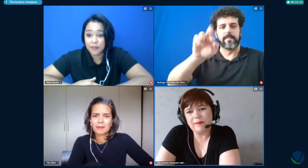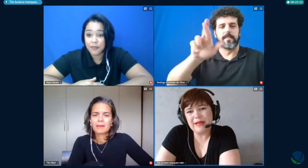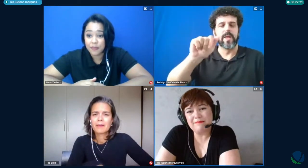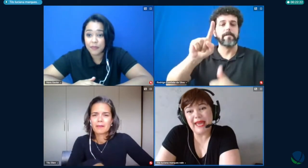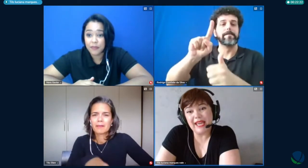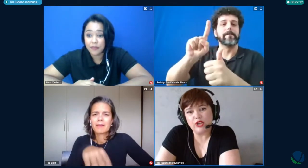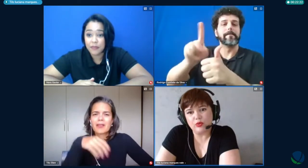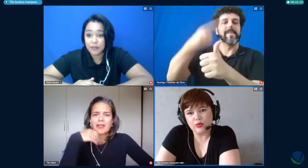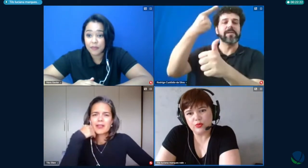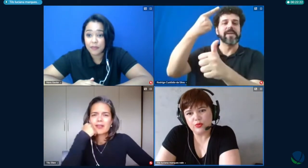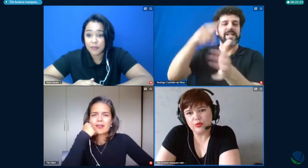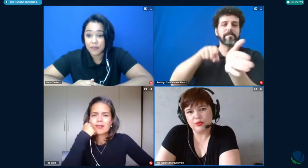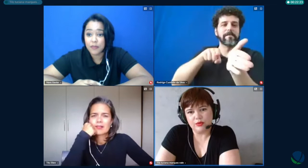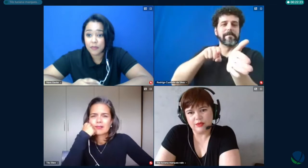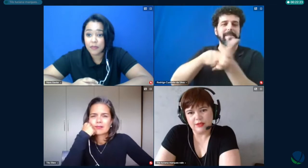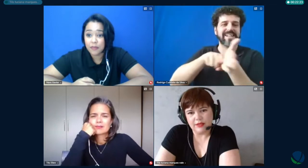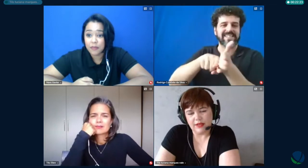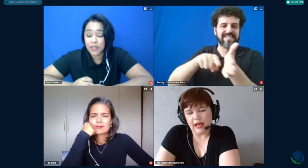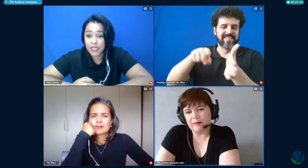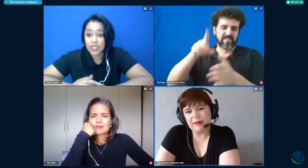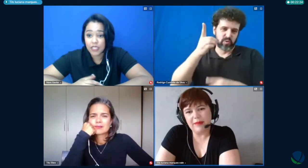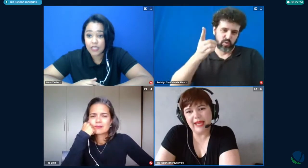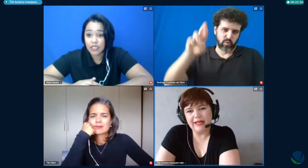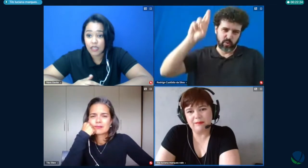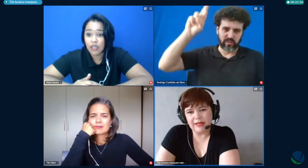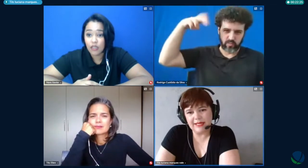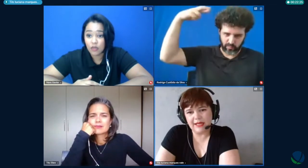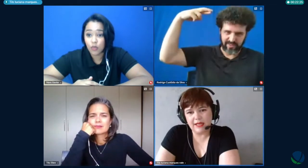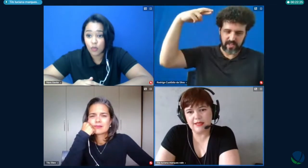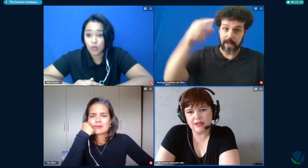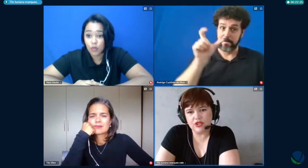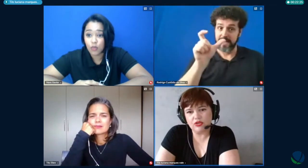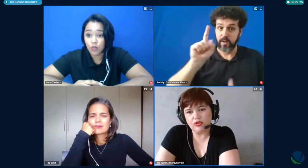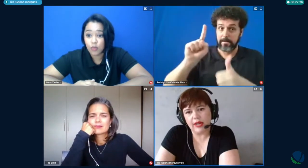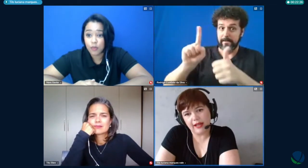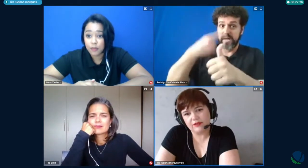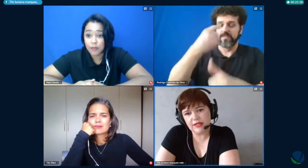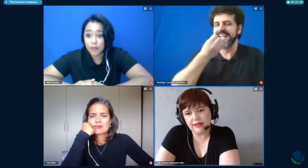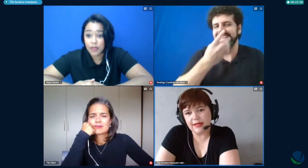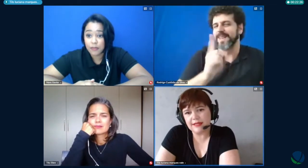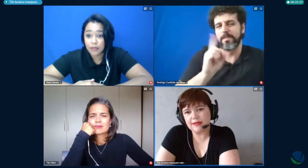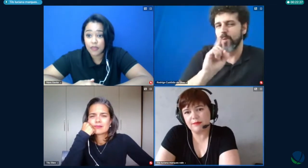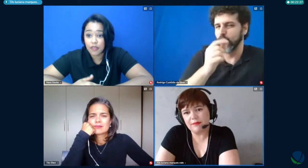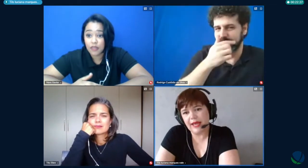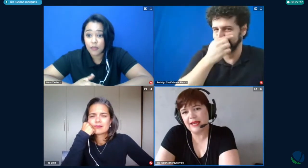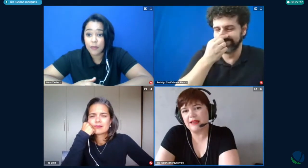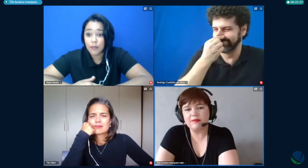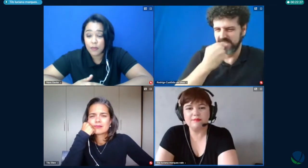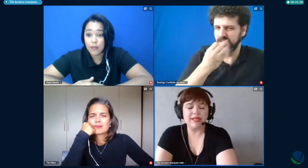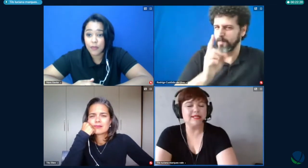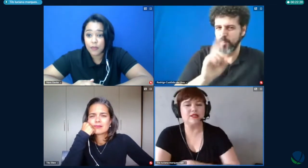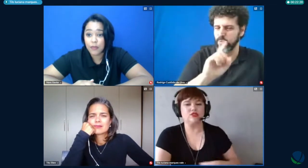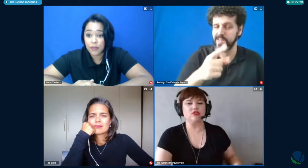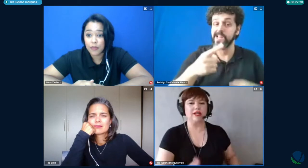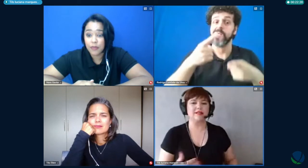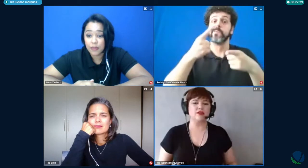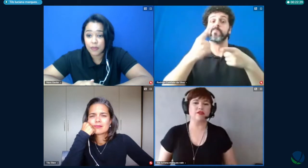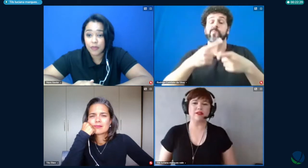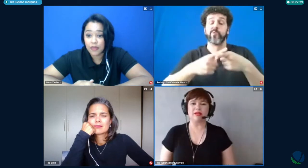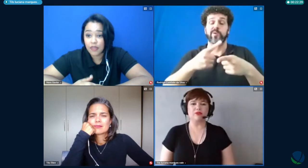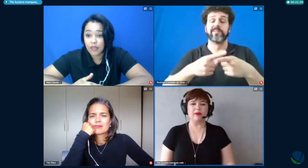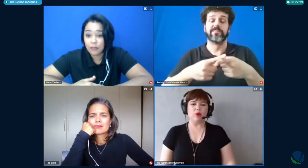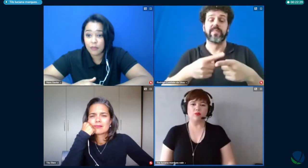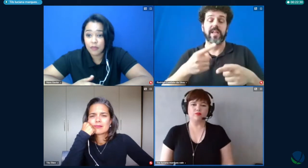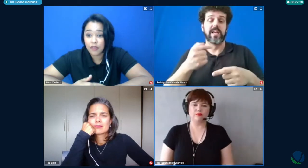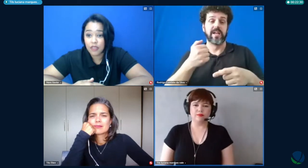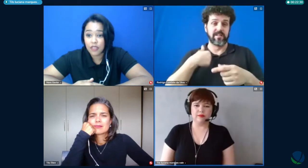Como primeiro, a primeira pesquisa de doutorado, você traz primeira pesquisa de doutorado